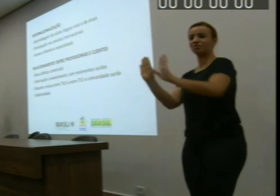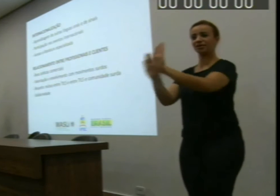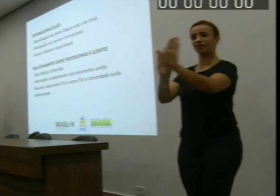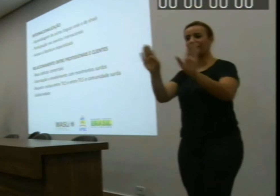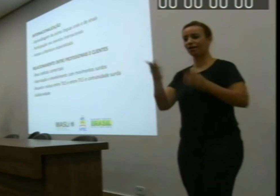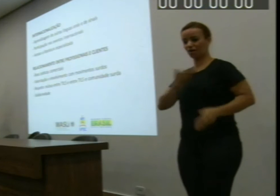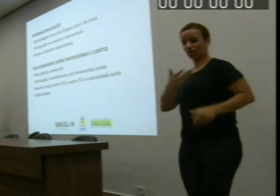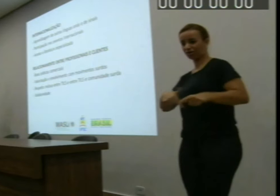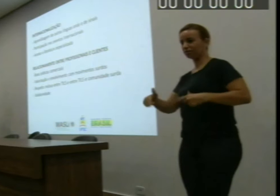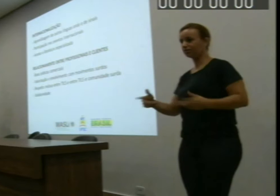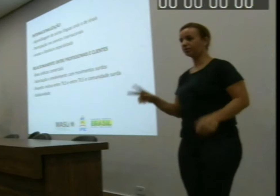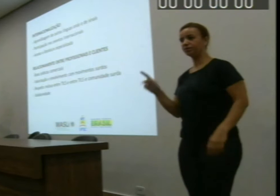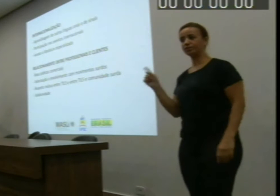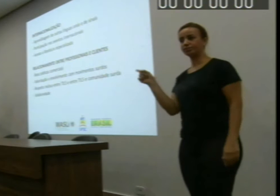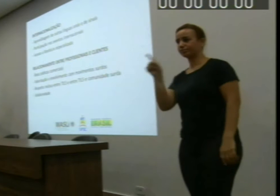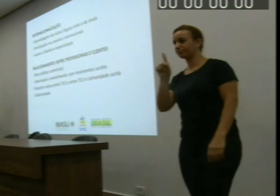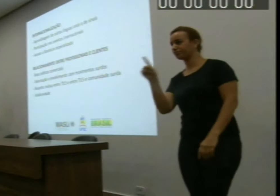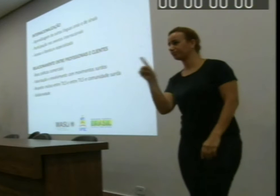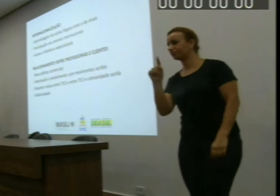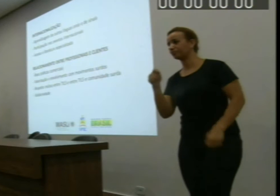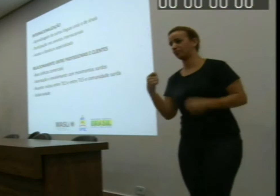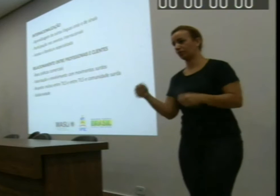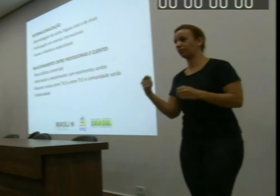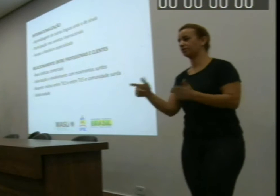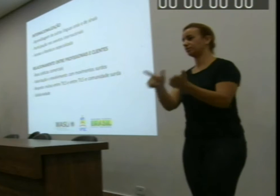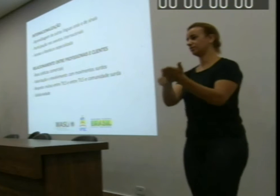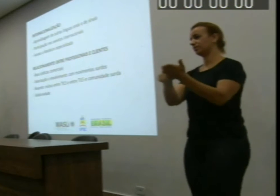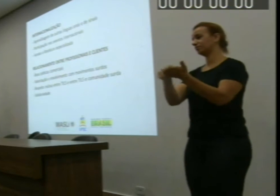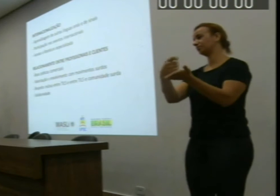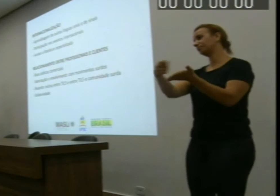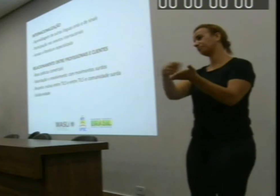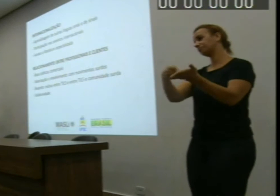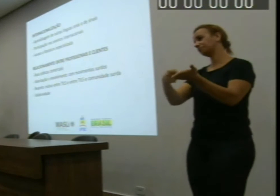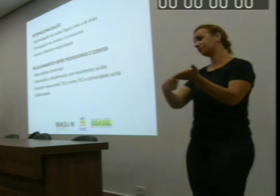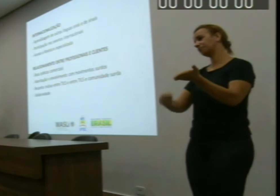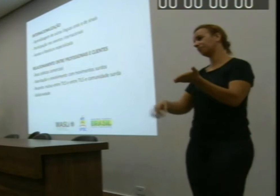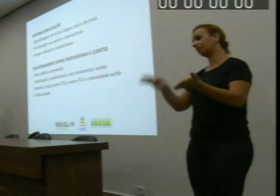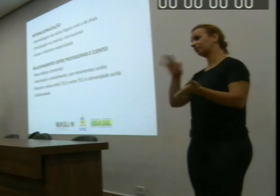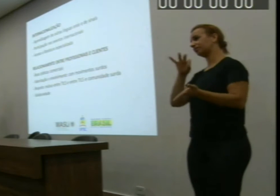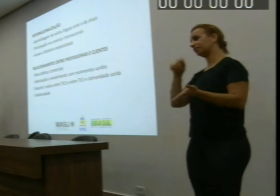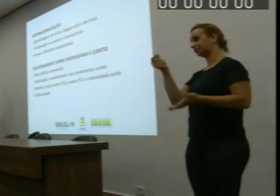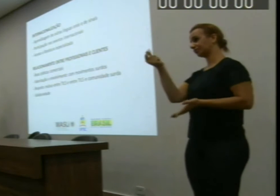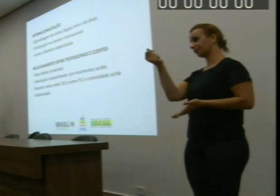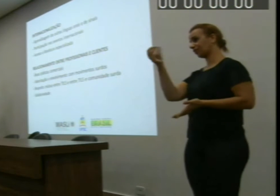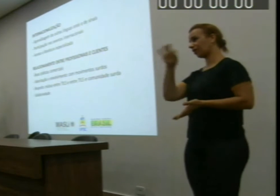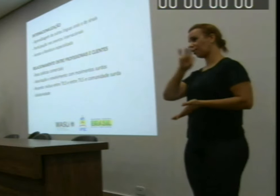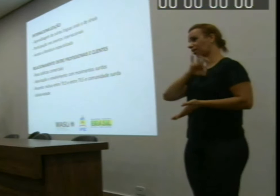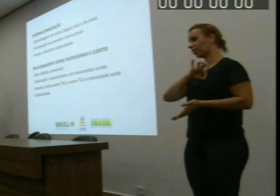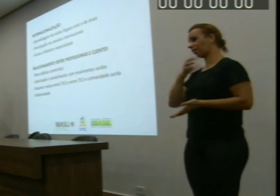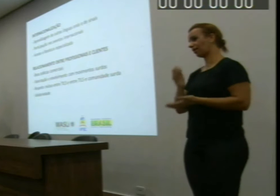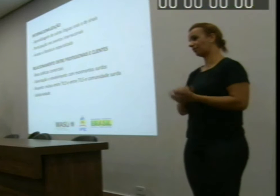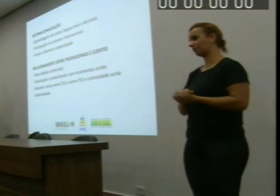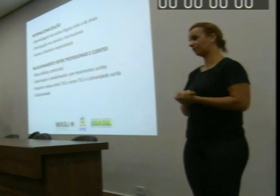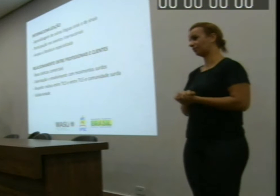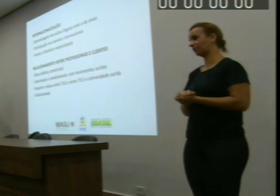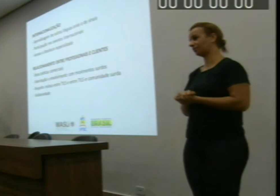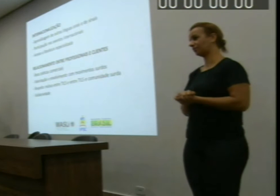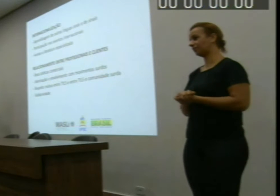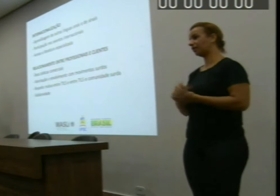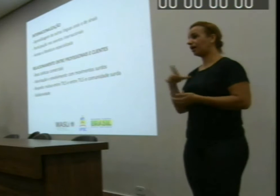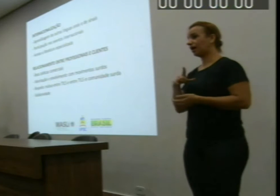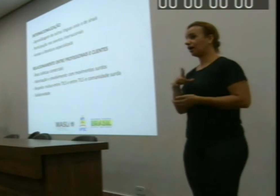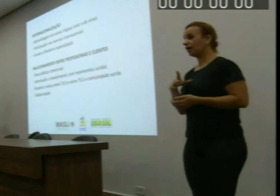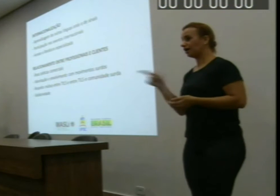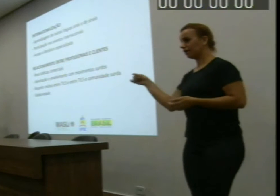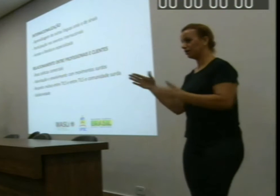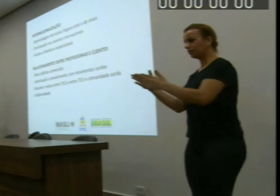práticas comerciais por falta das boas práticas comerciais eu já tive em situação em que quando foram pedir teve interprete ofendido você